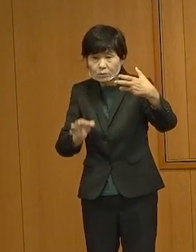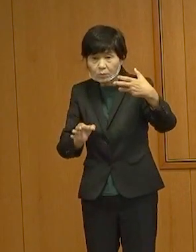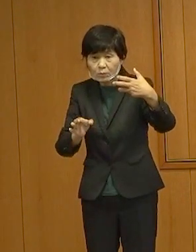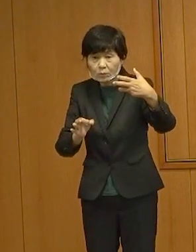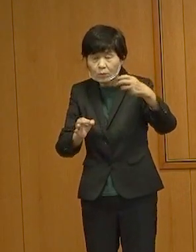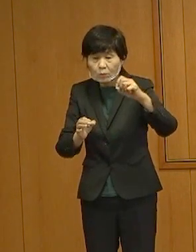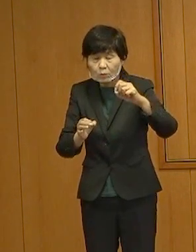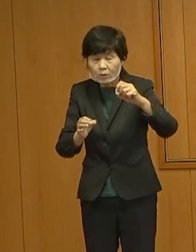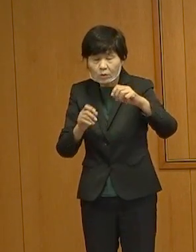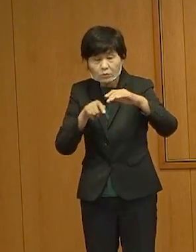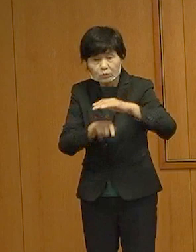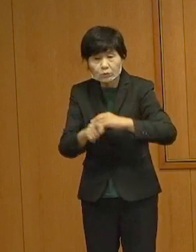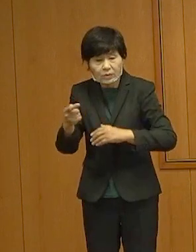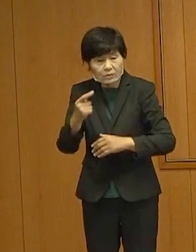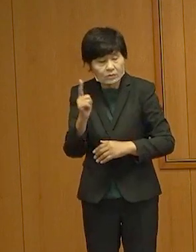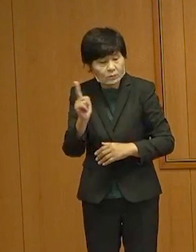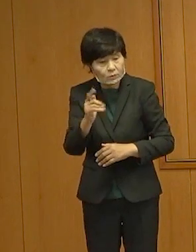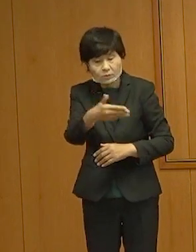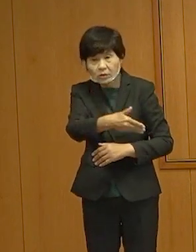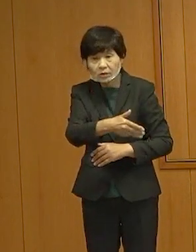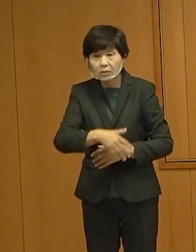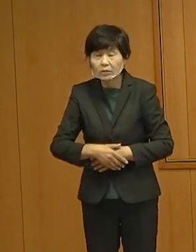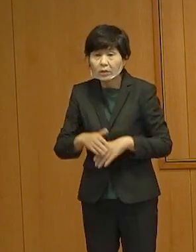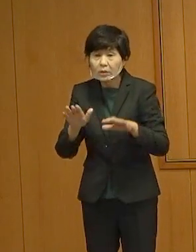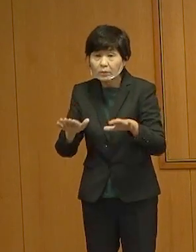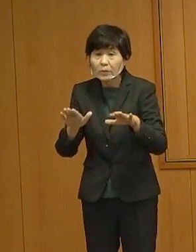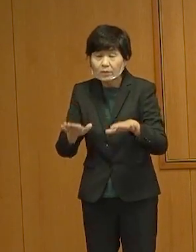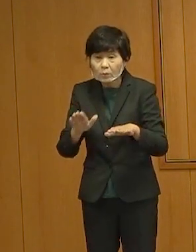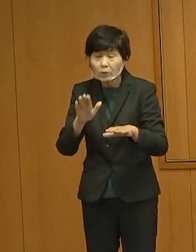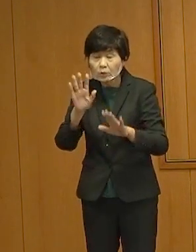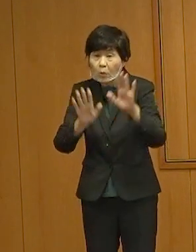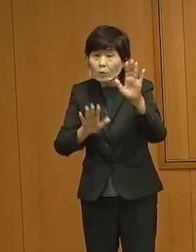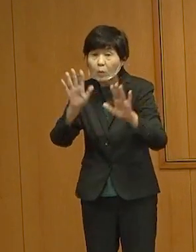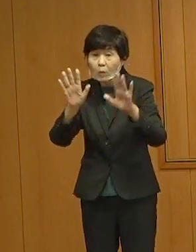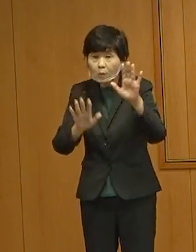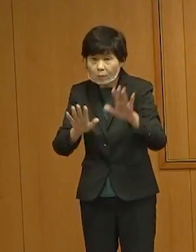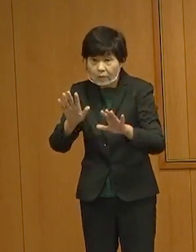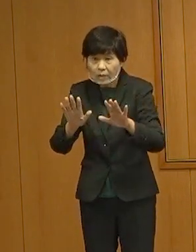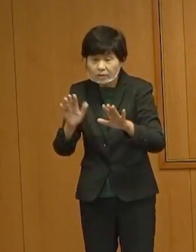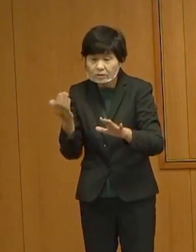するんでしょうか。 はい、現在の状況が先ほど申し上げたように